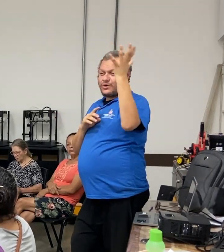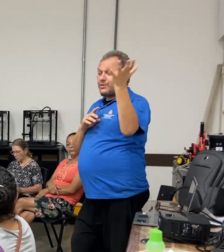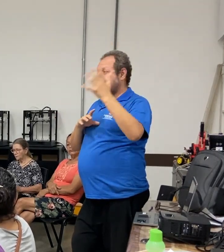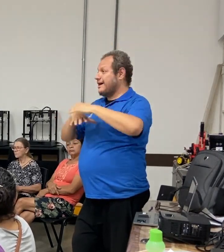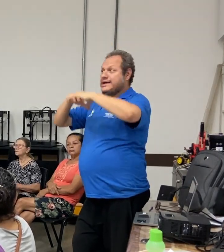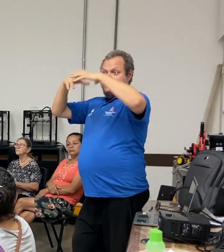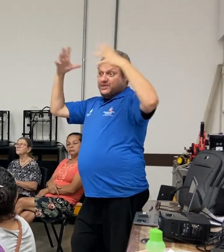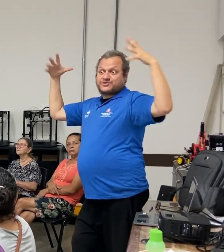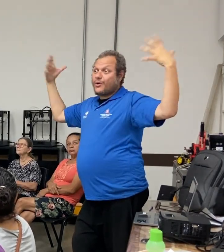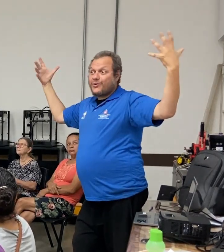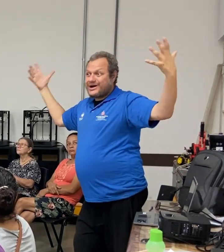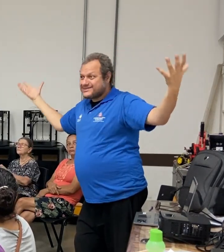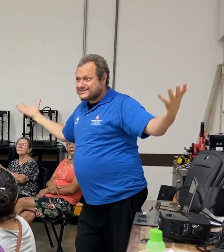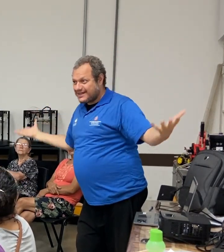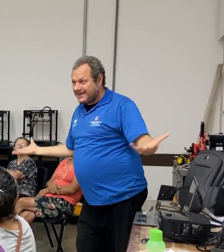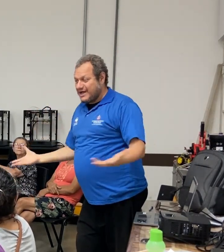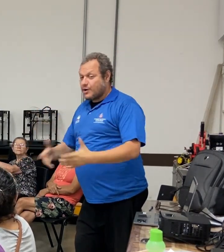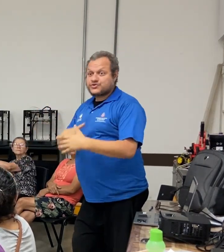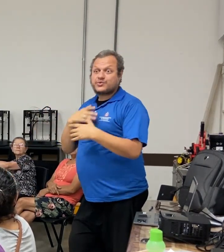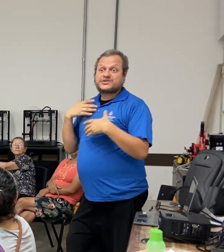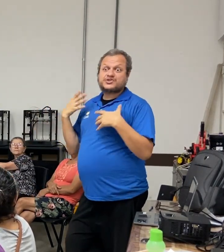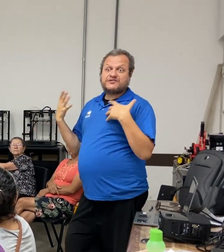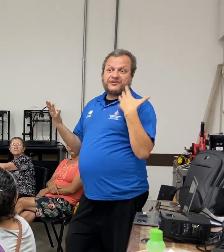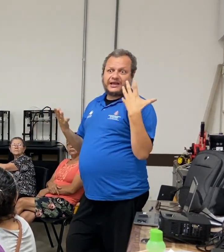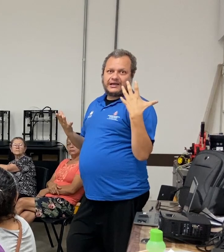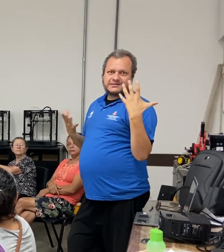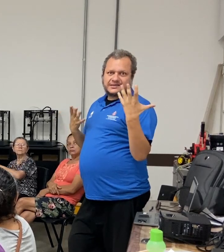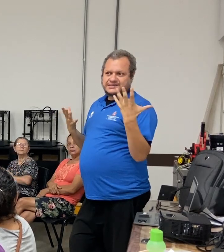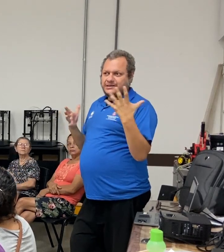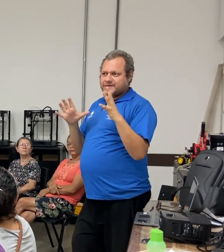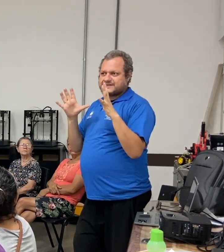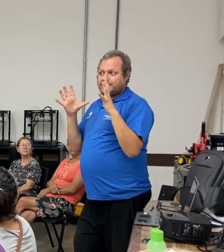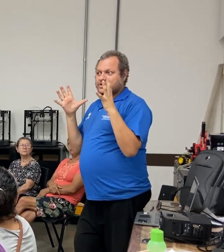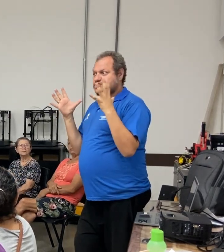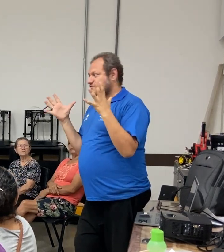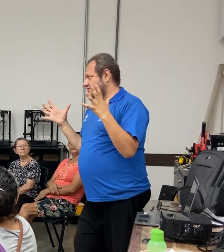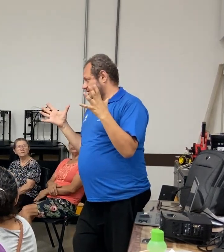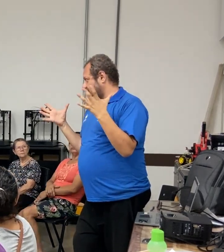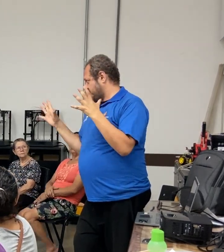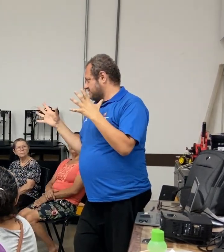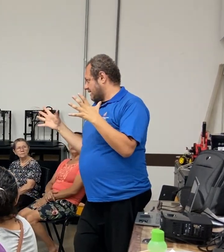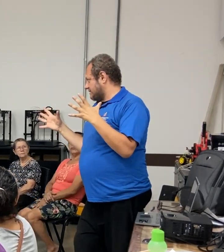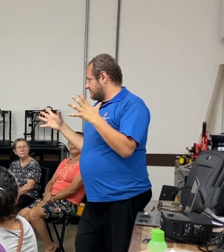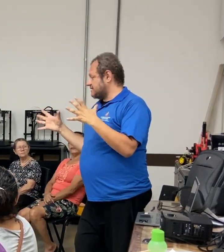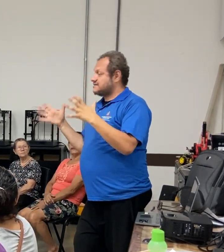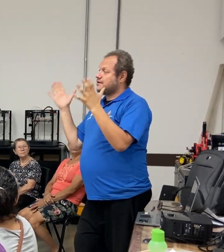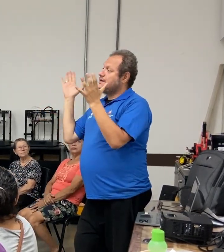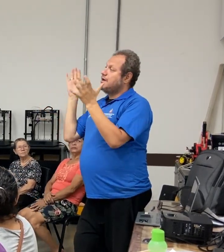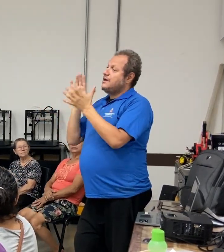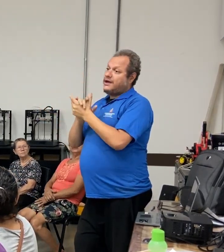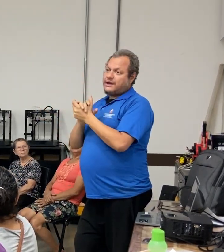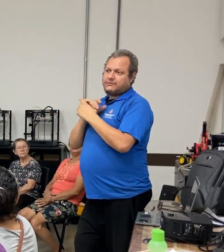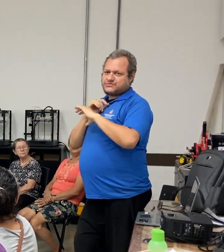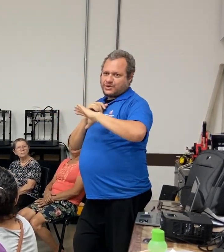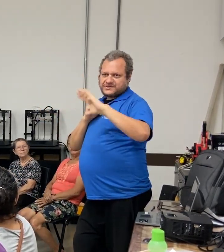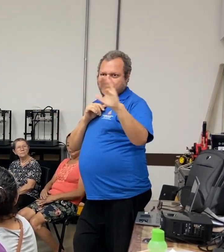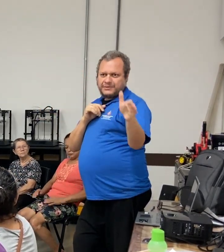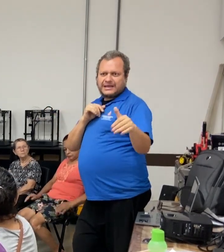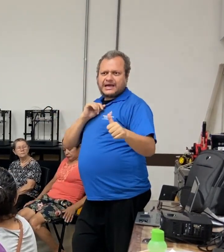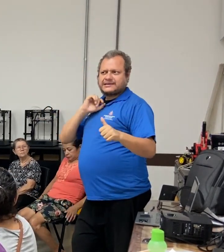pessoa, pessoas, né, com suas diferenças e não necessariamente de, né, deficiências em si, eram, tinham que ser eliminadas,